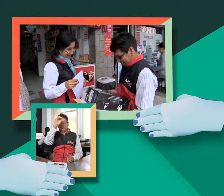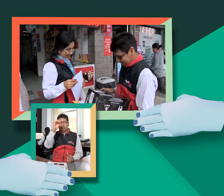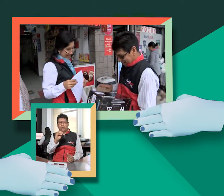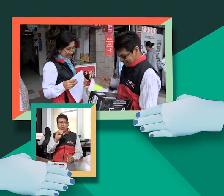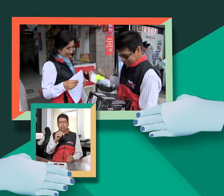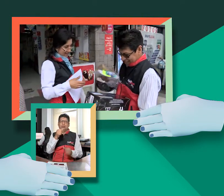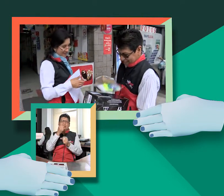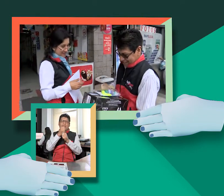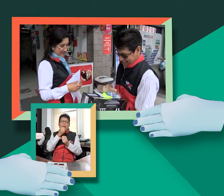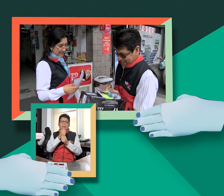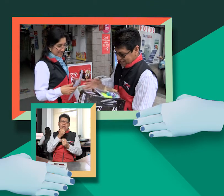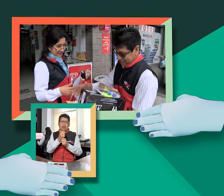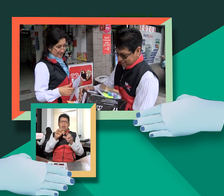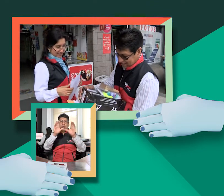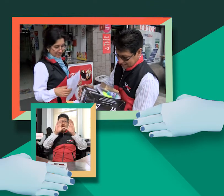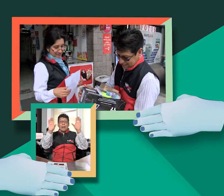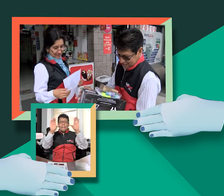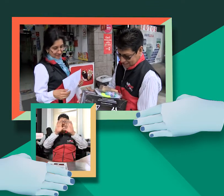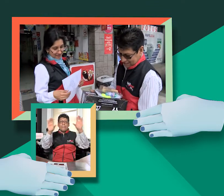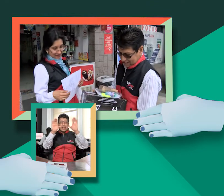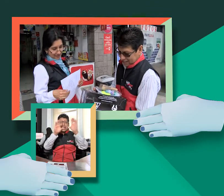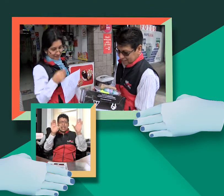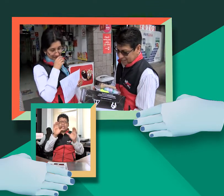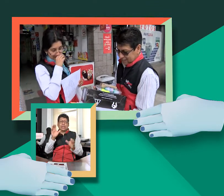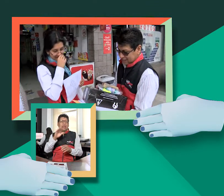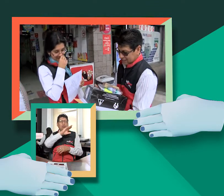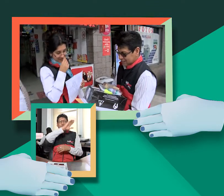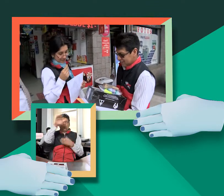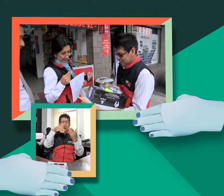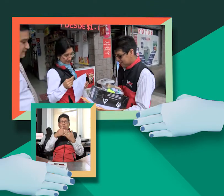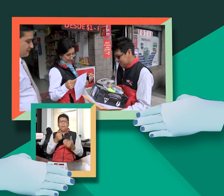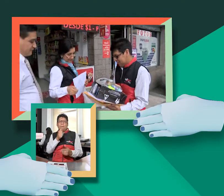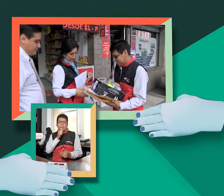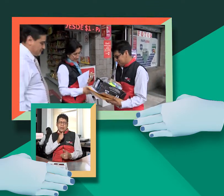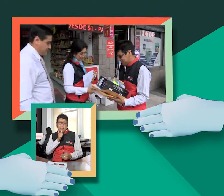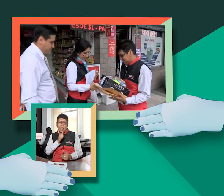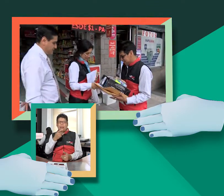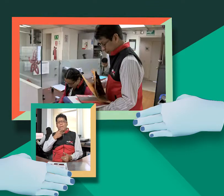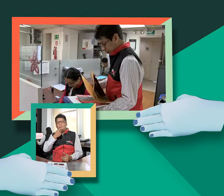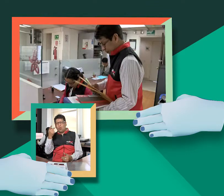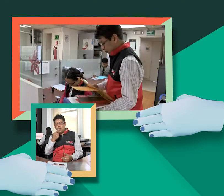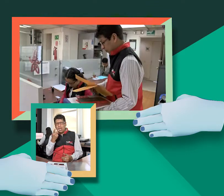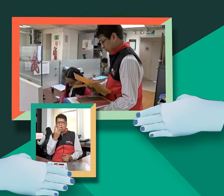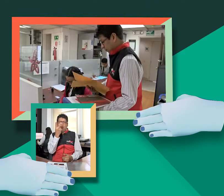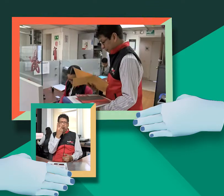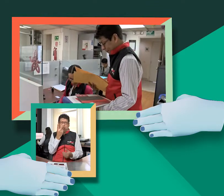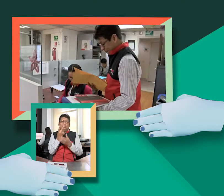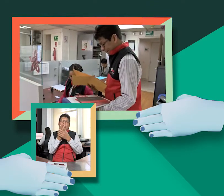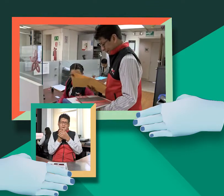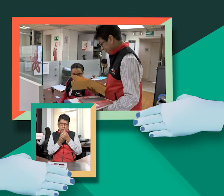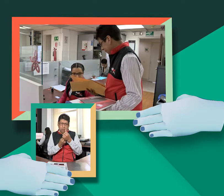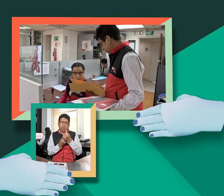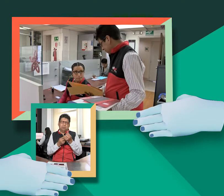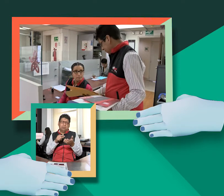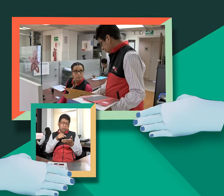sean estas instituciones públicas de privadas esto se debe respetar